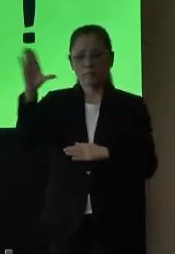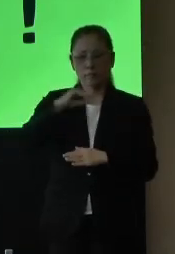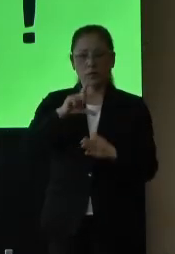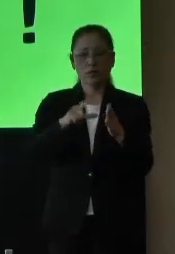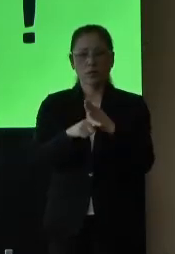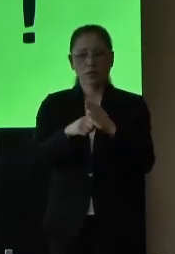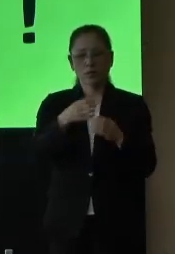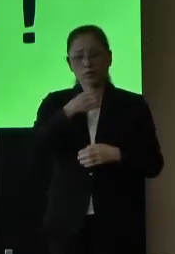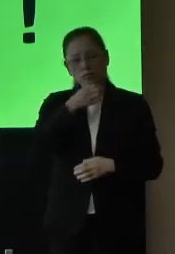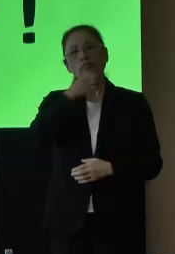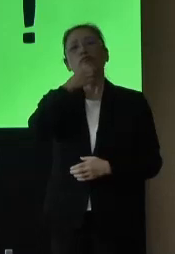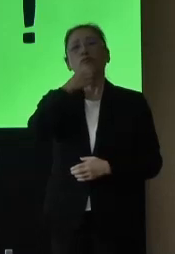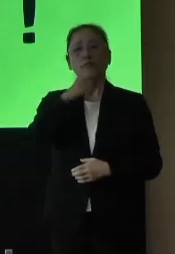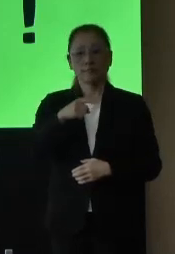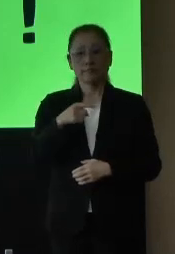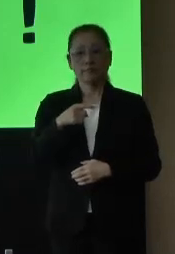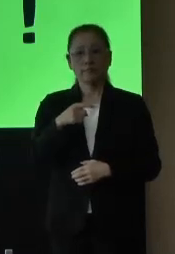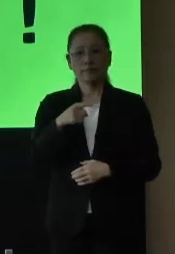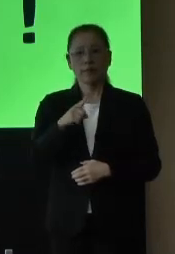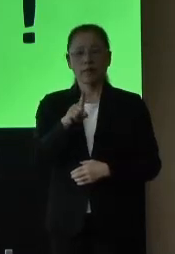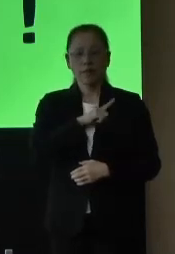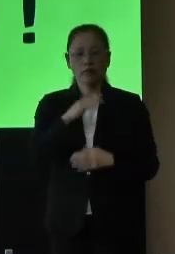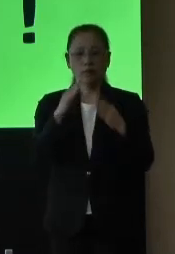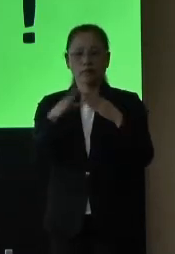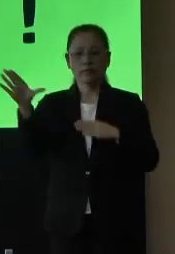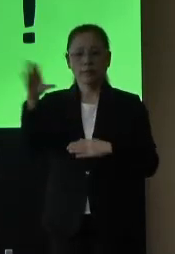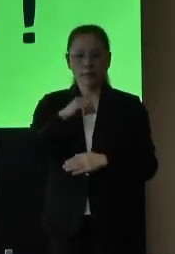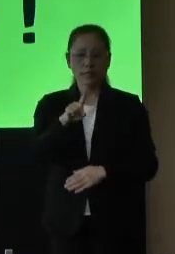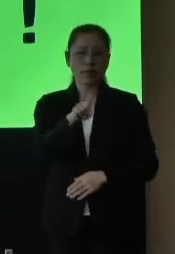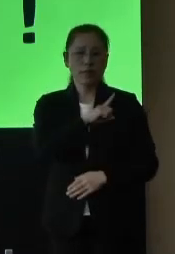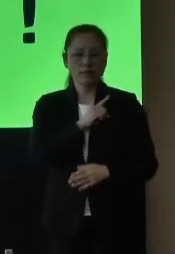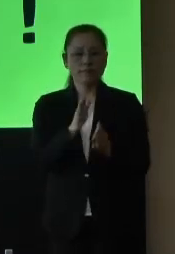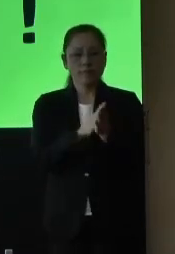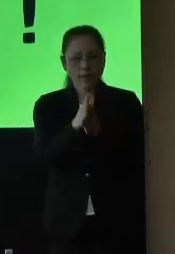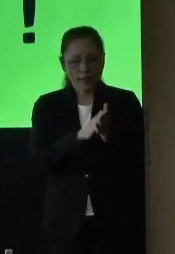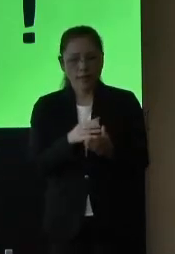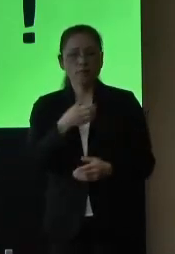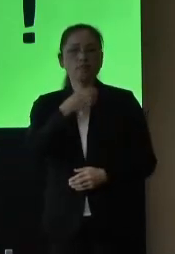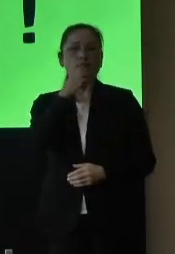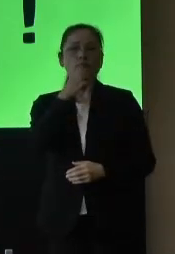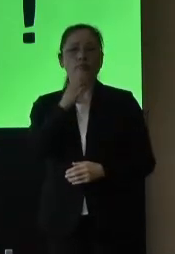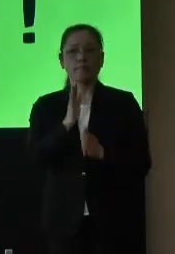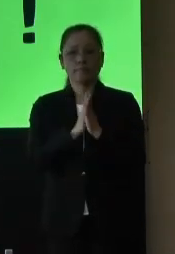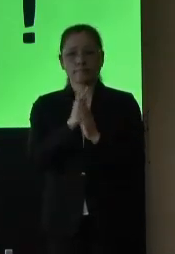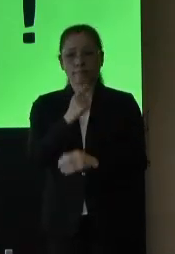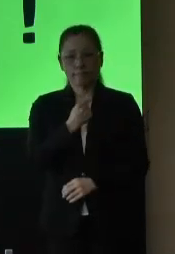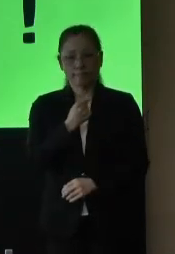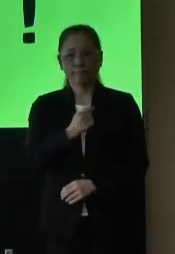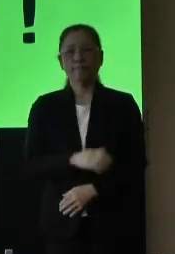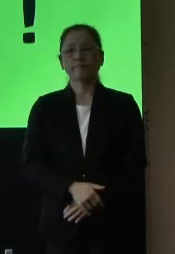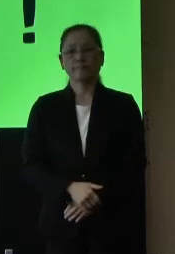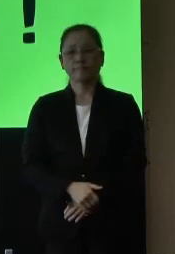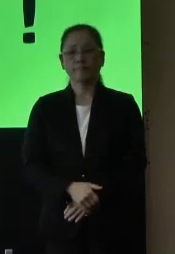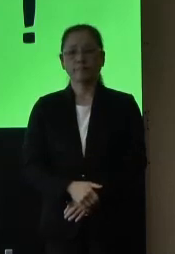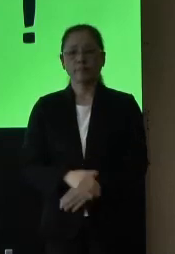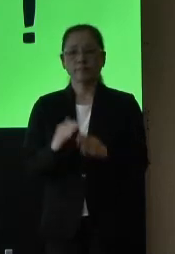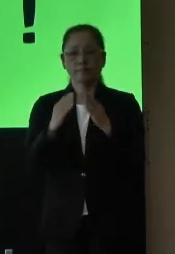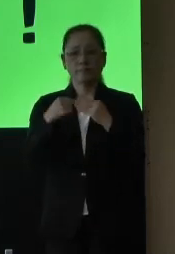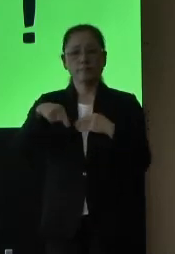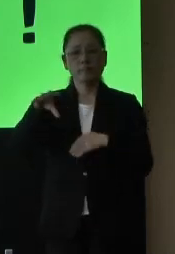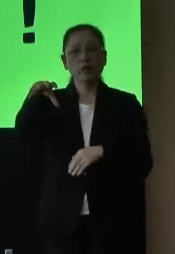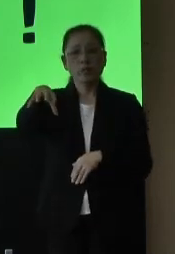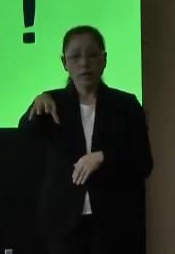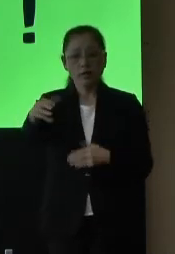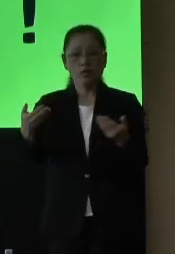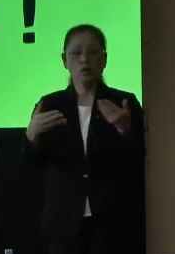がい、まず家に帰ったらこれを必ず先にやることです。そして外出先や職場など